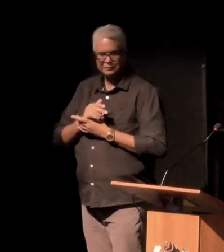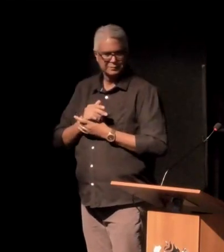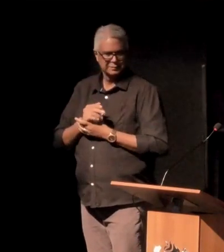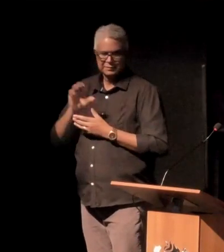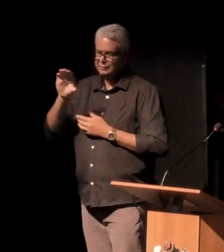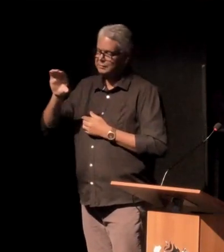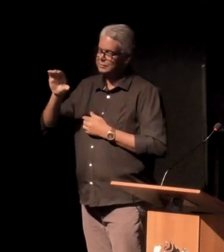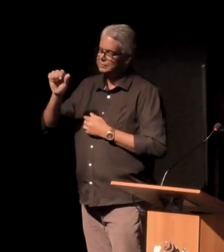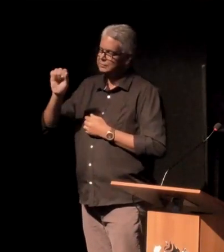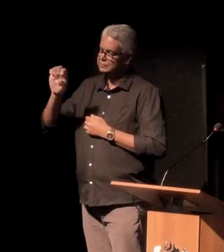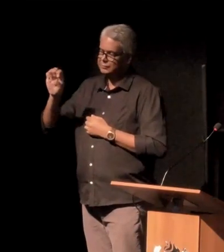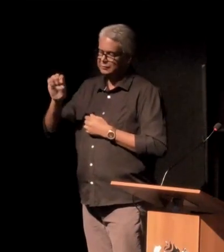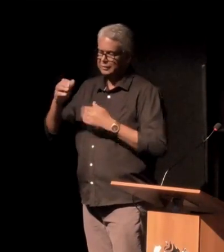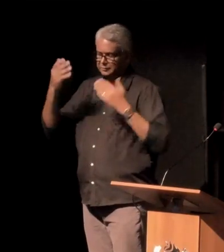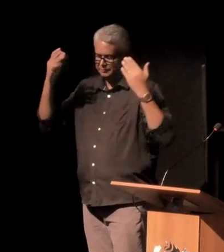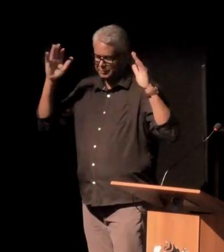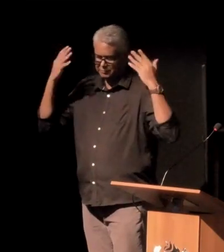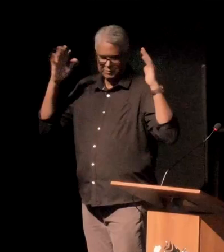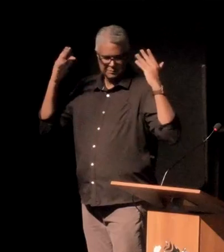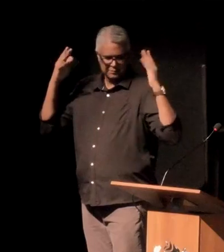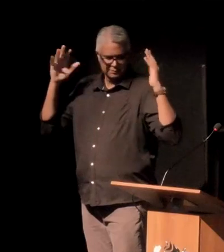pai muito obrigada